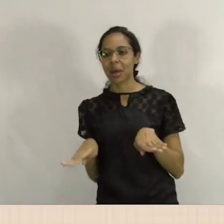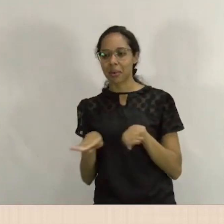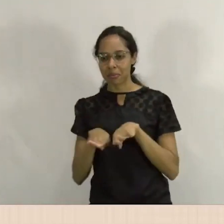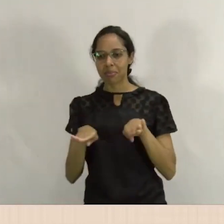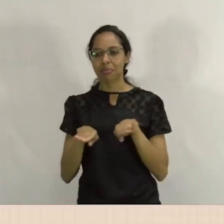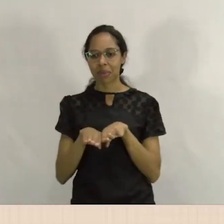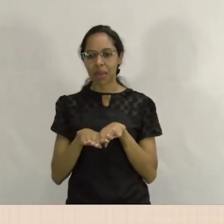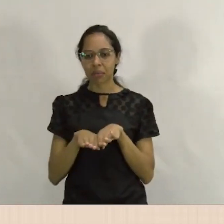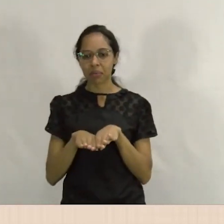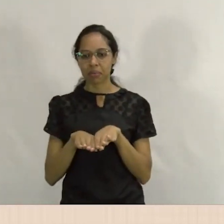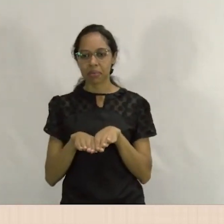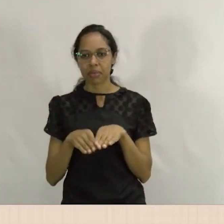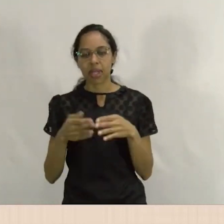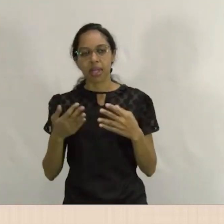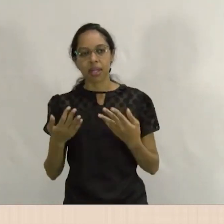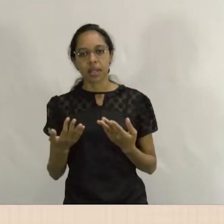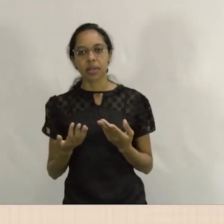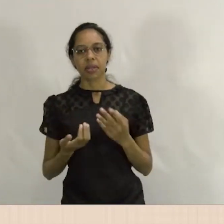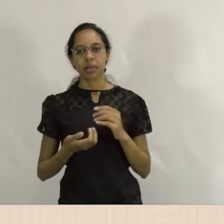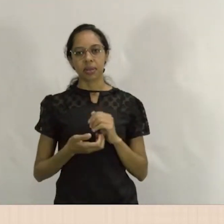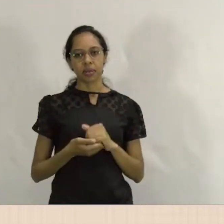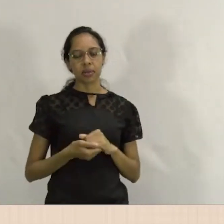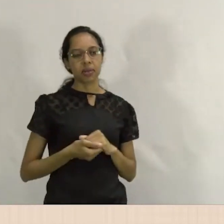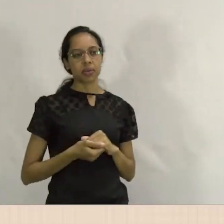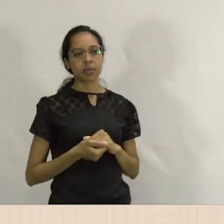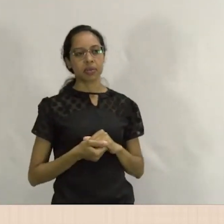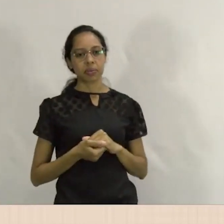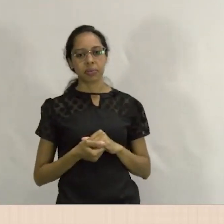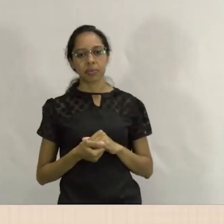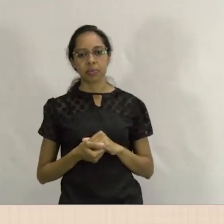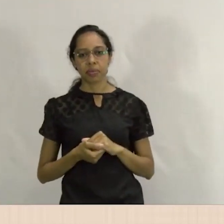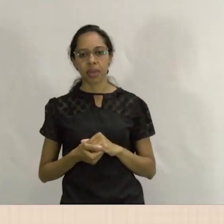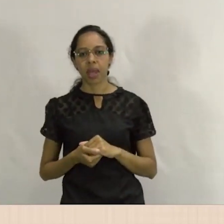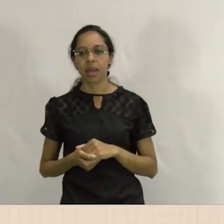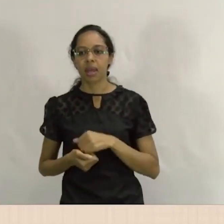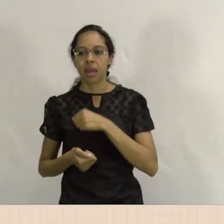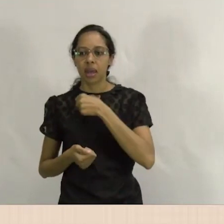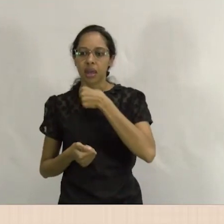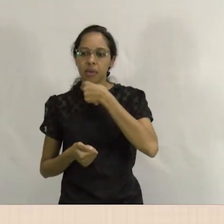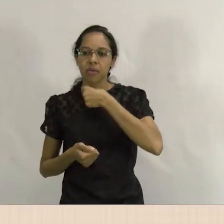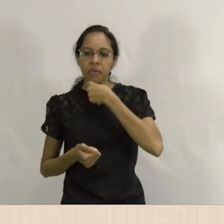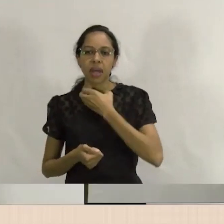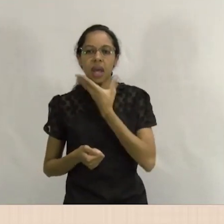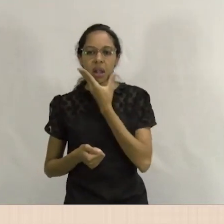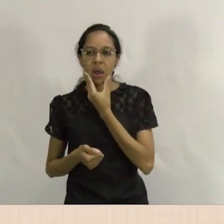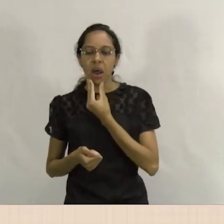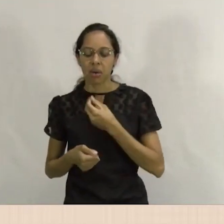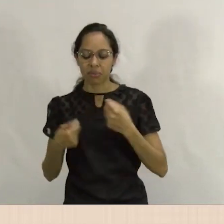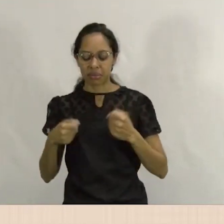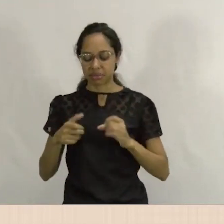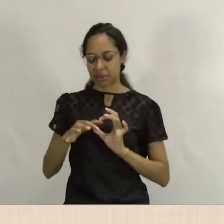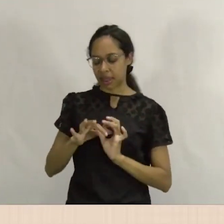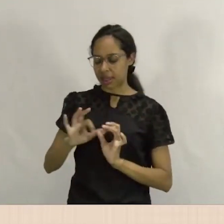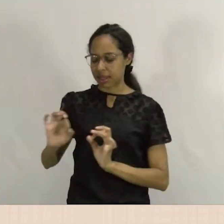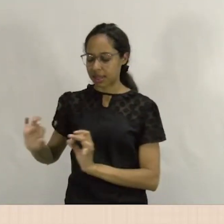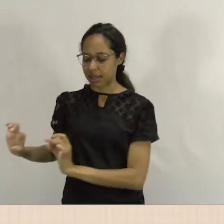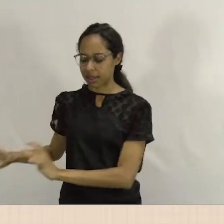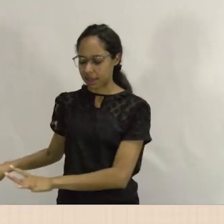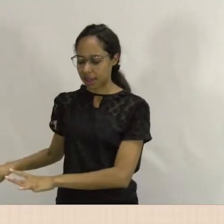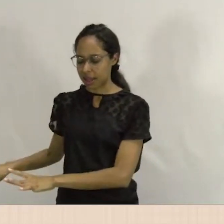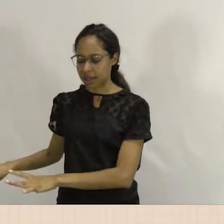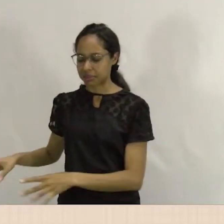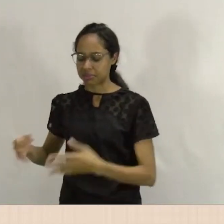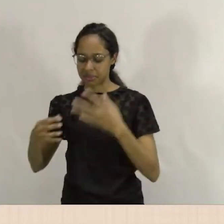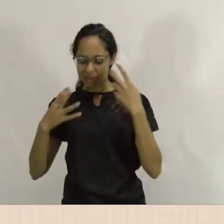Não quero mais viver, irmãos, no velho homem. Vamos despojar. Vamos tirar essa